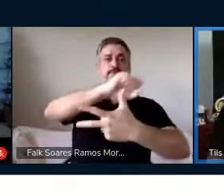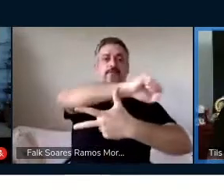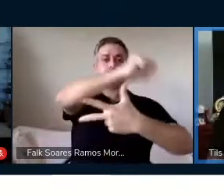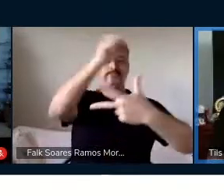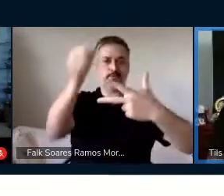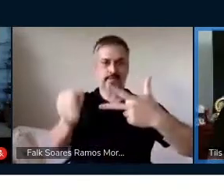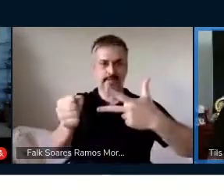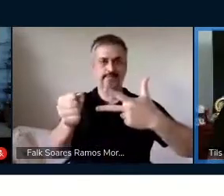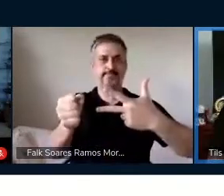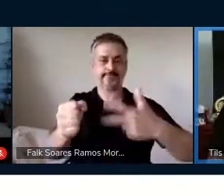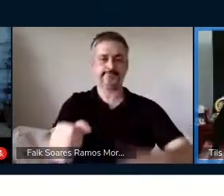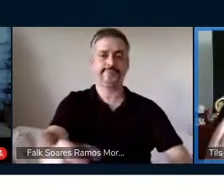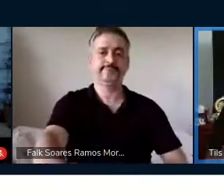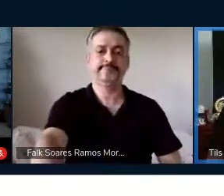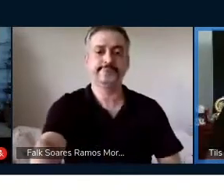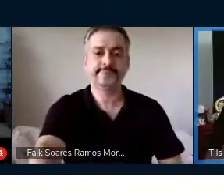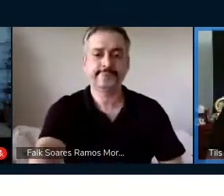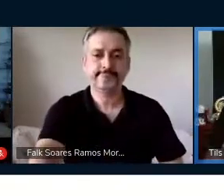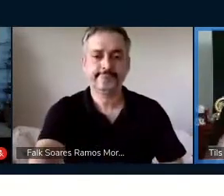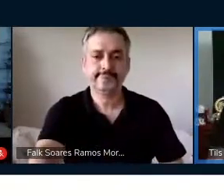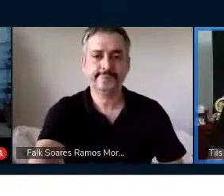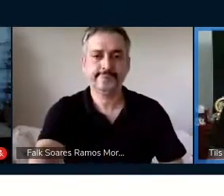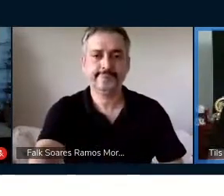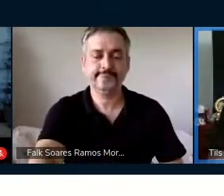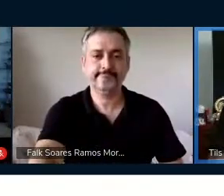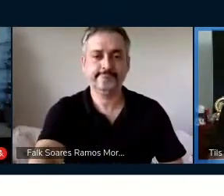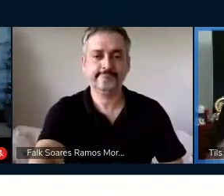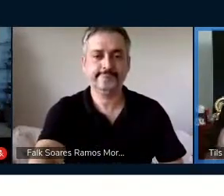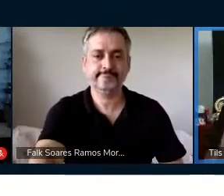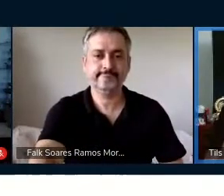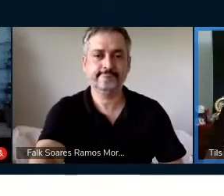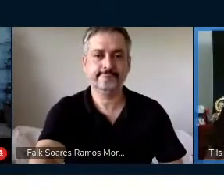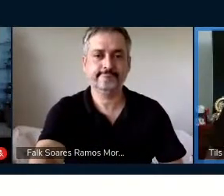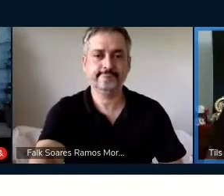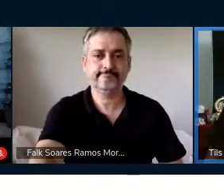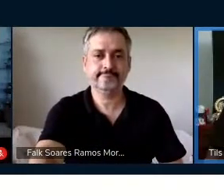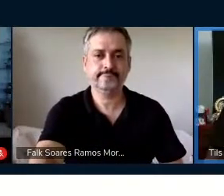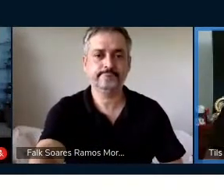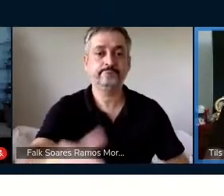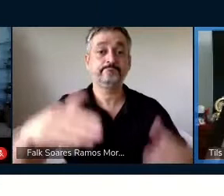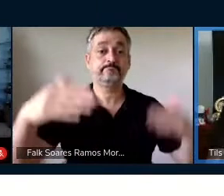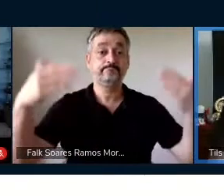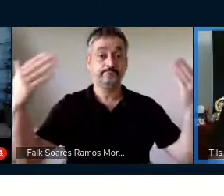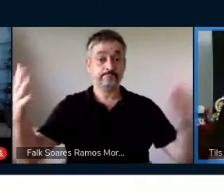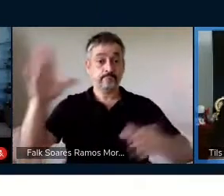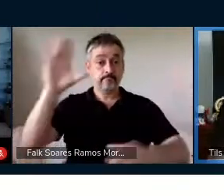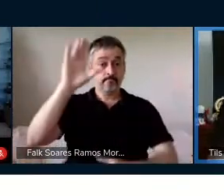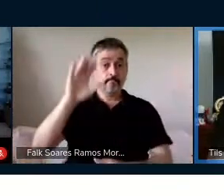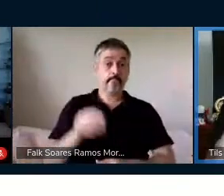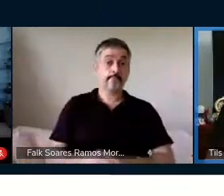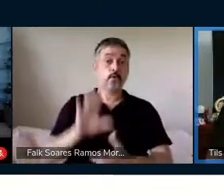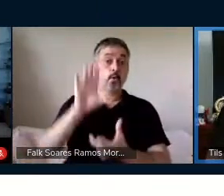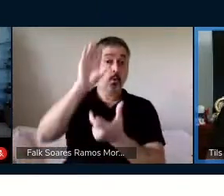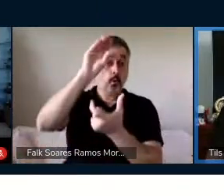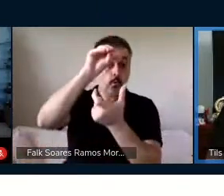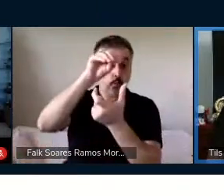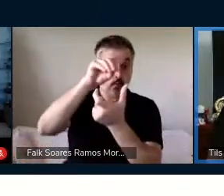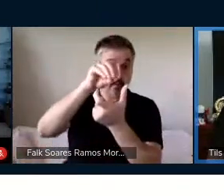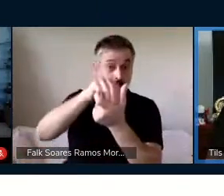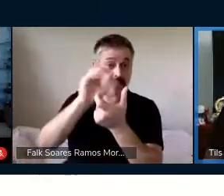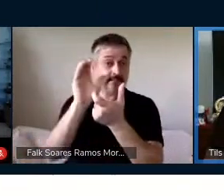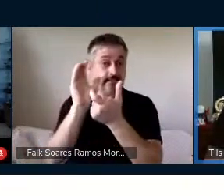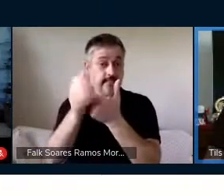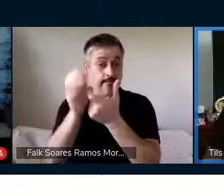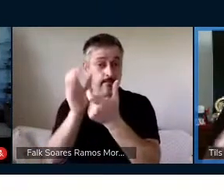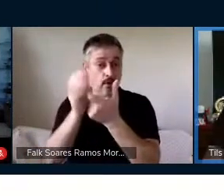mais inteligível e, com isso, os conseguiram compreender a diferença entre um léxico comum e um léxico de